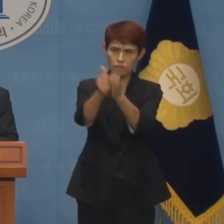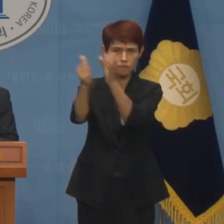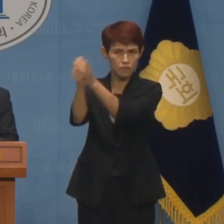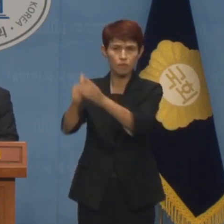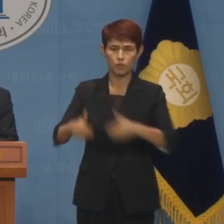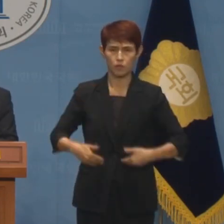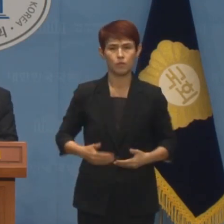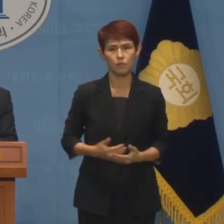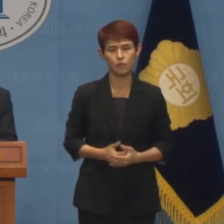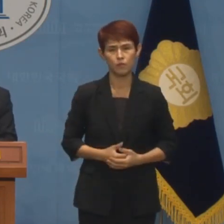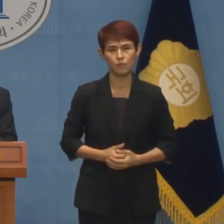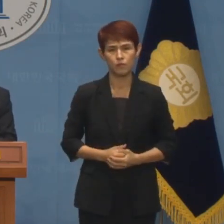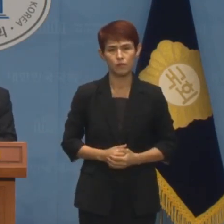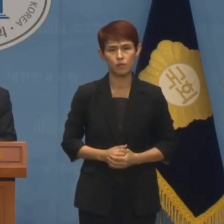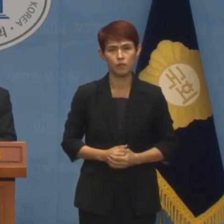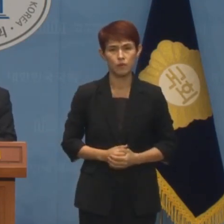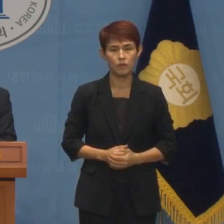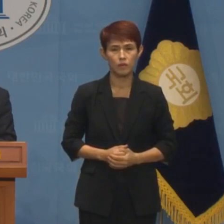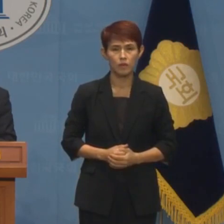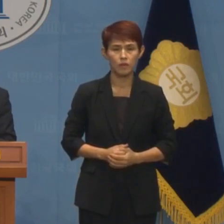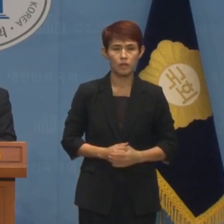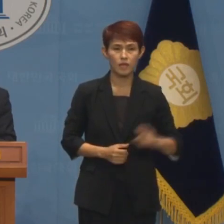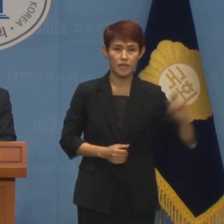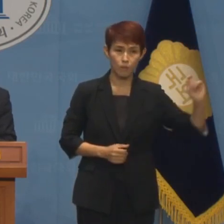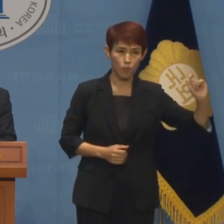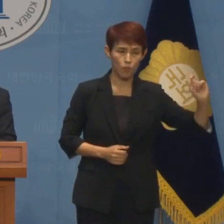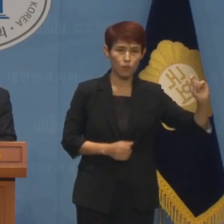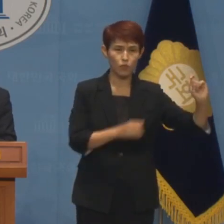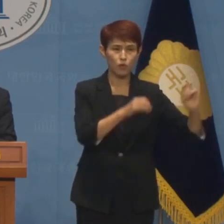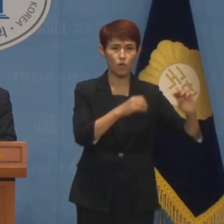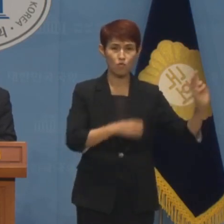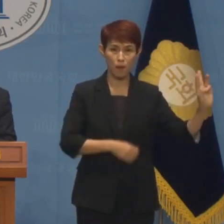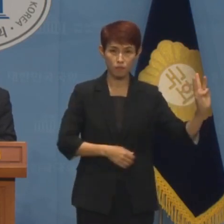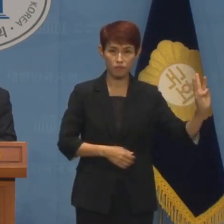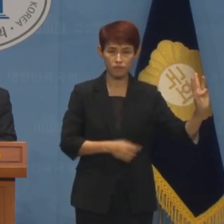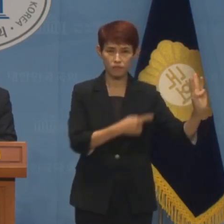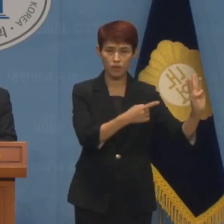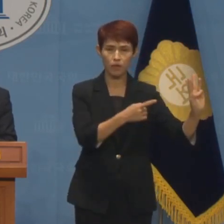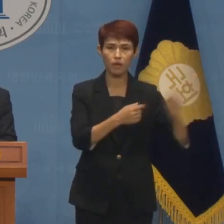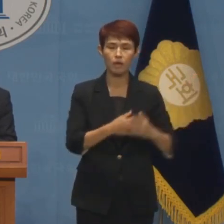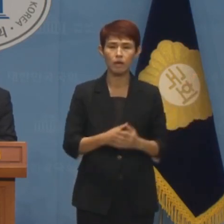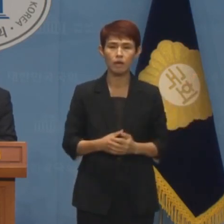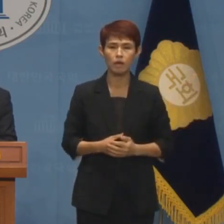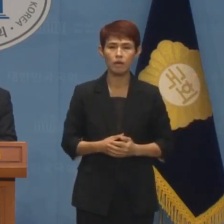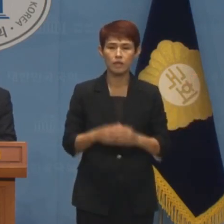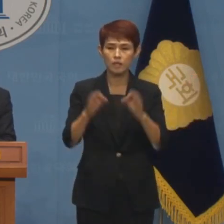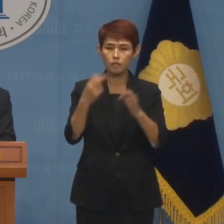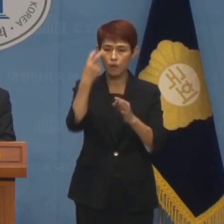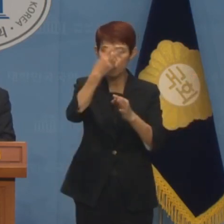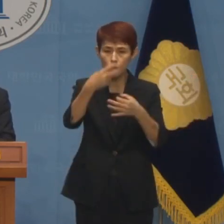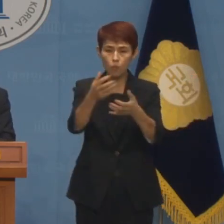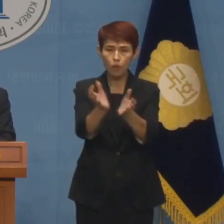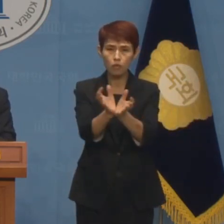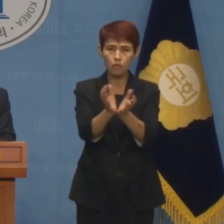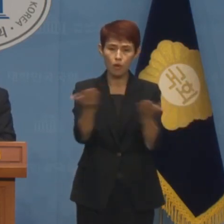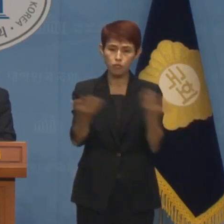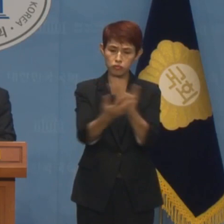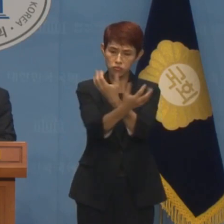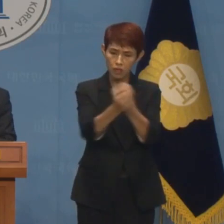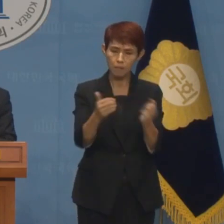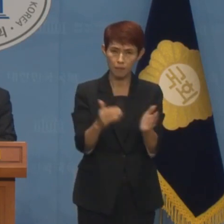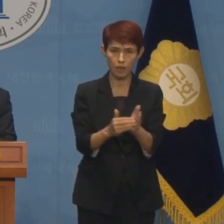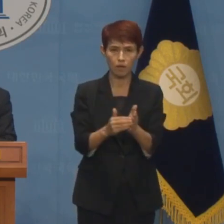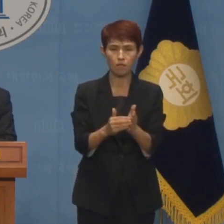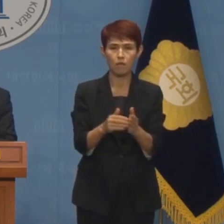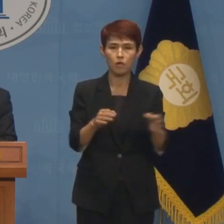한 말씀 더 드리면 티몬과 IMF가 금감원하고 업무제휴를 맺어놓은 게 있잖아요.